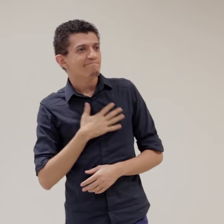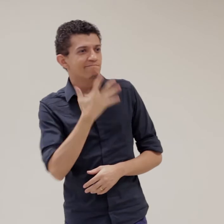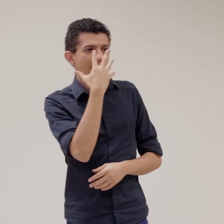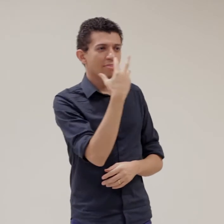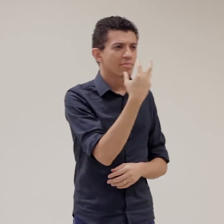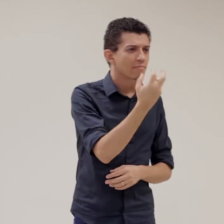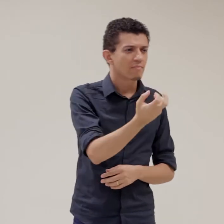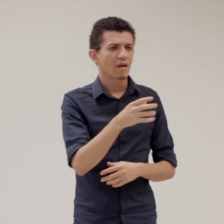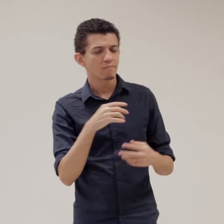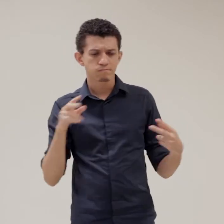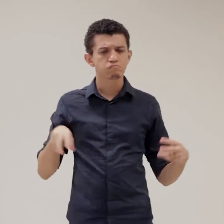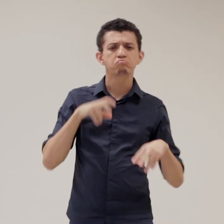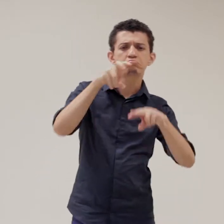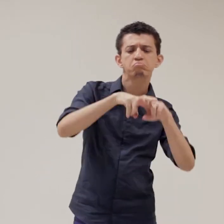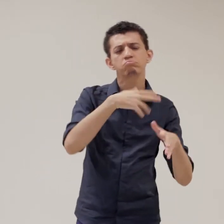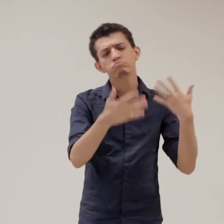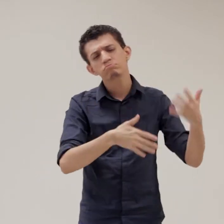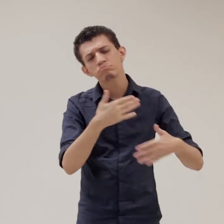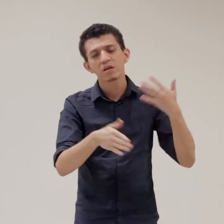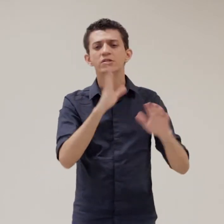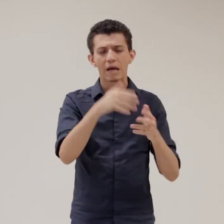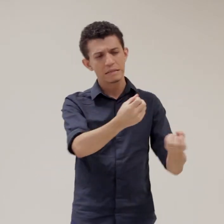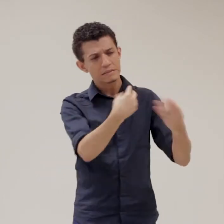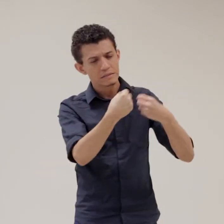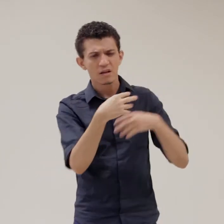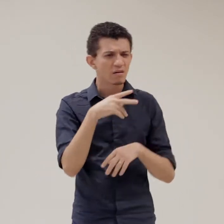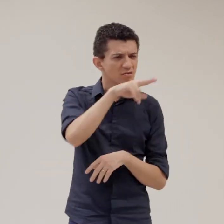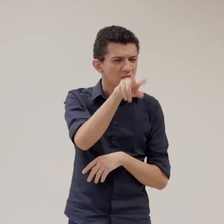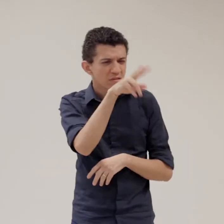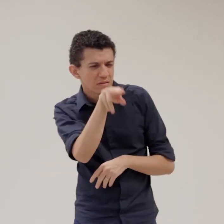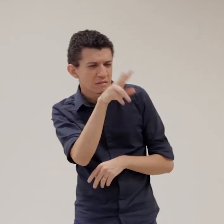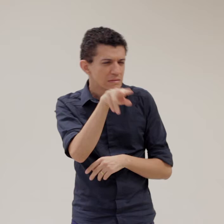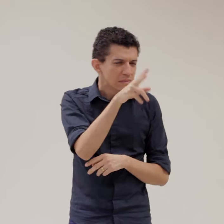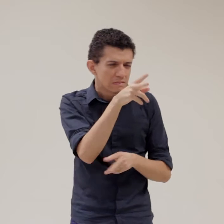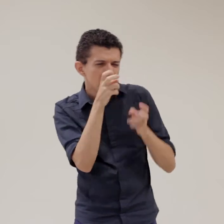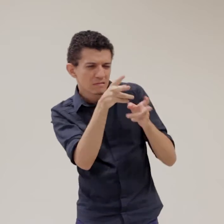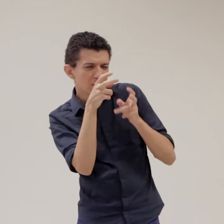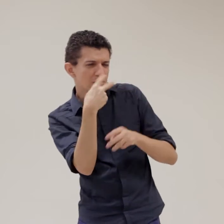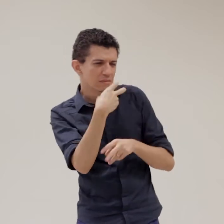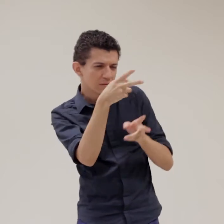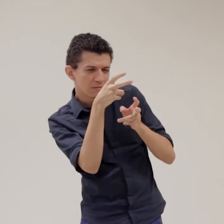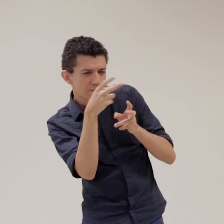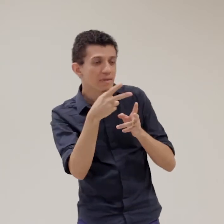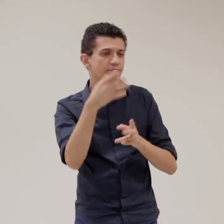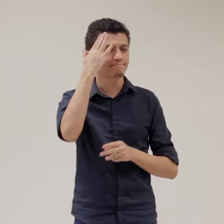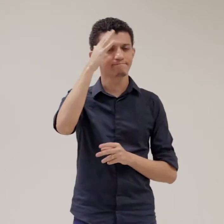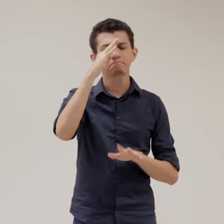foi instruído nos fundamentos da fé, recebeu a Cristo e foi batizado. Porém, nos cultos, ficava naturalmente